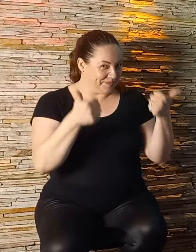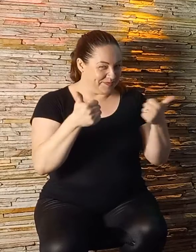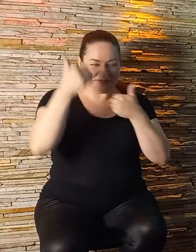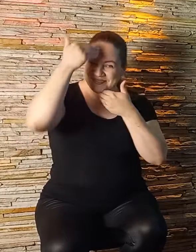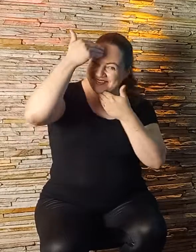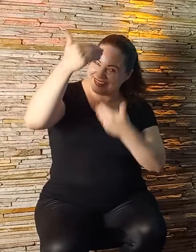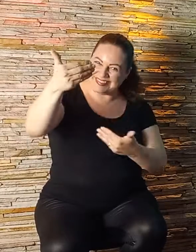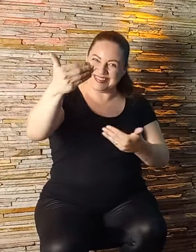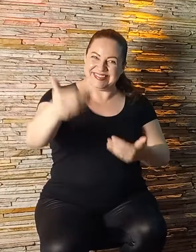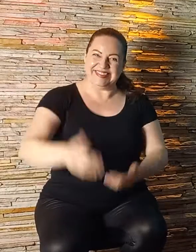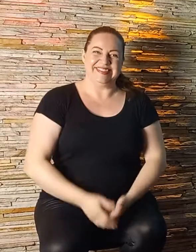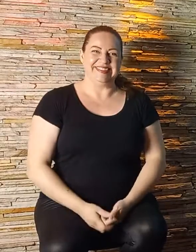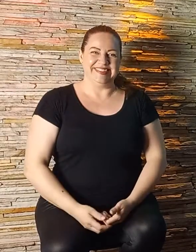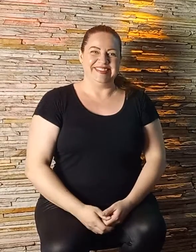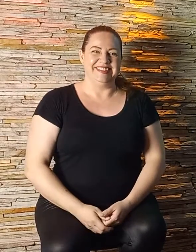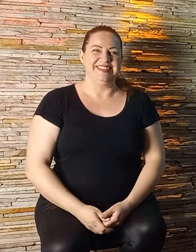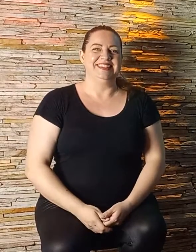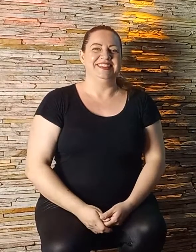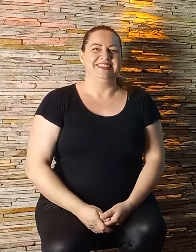muito obrigada